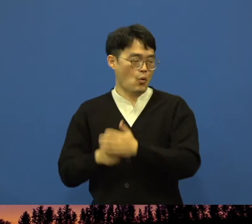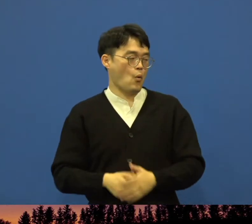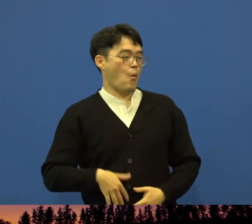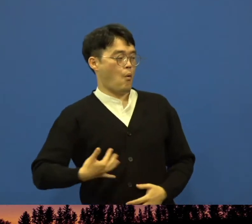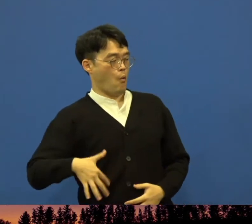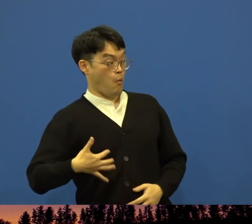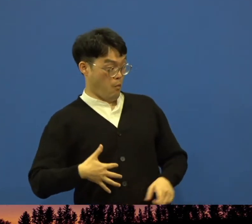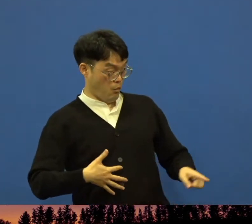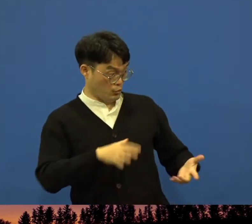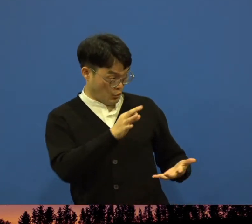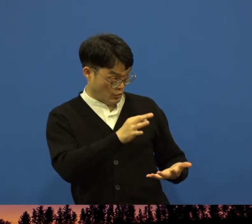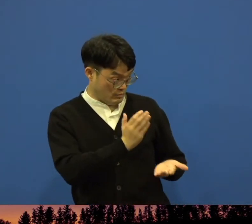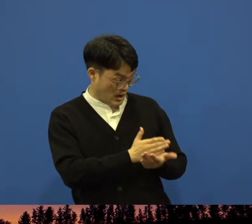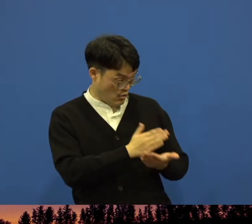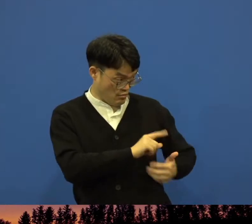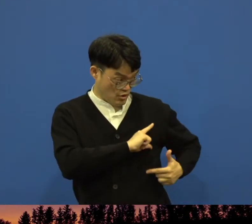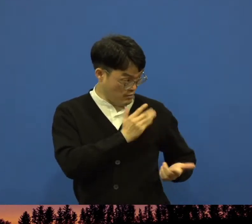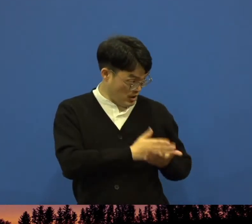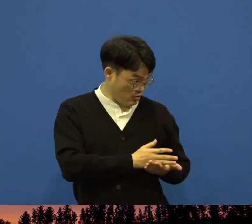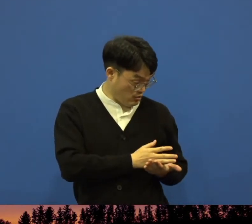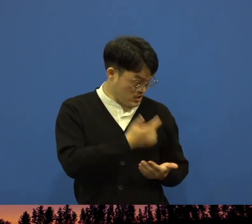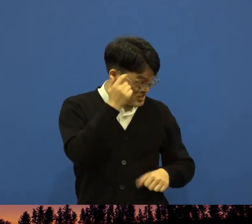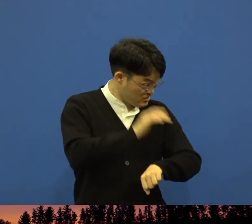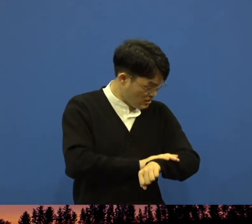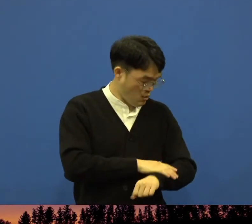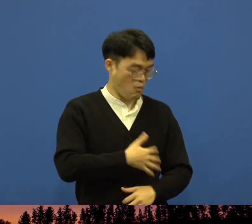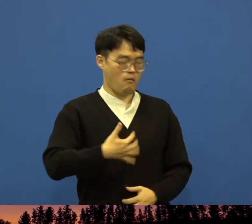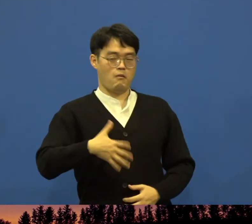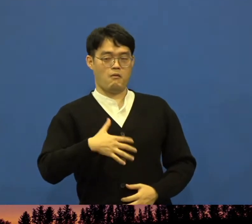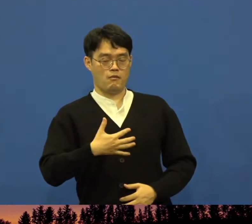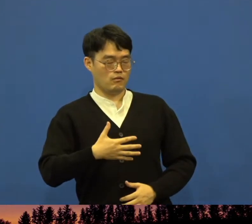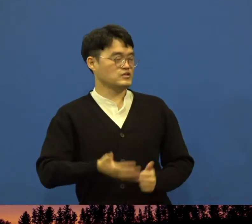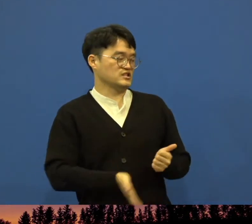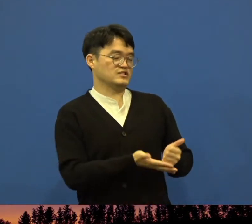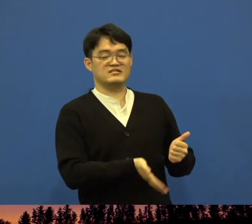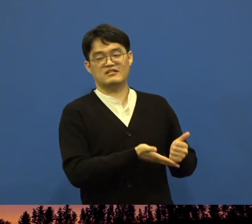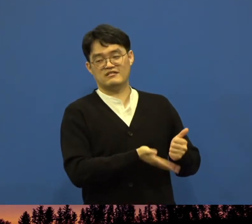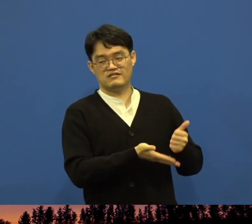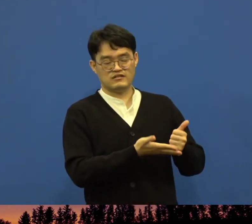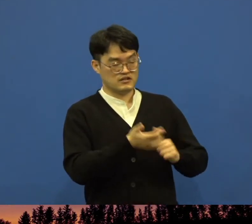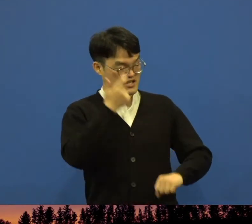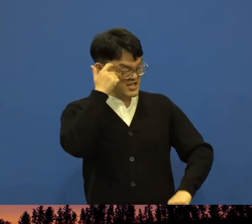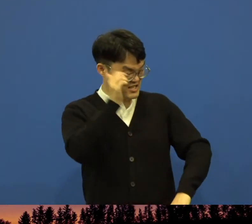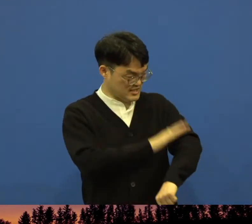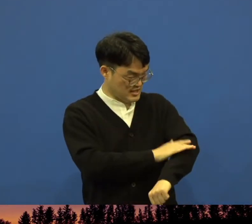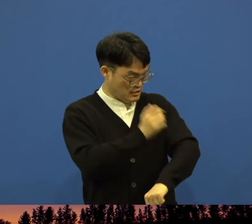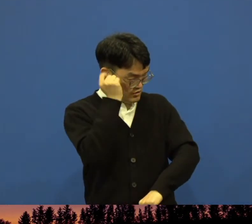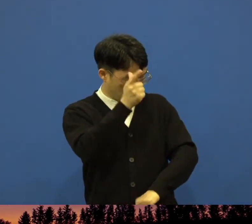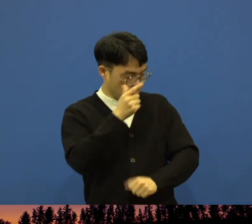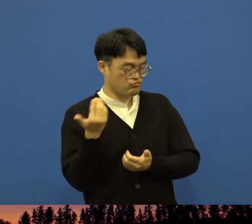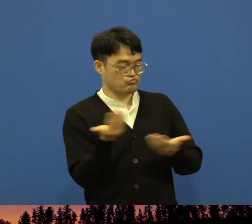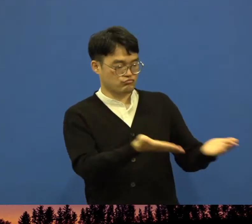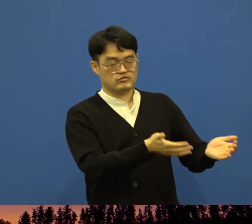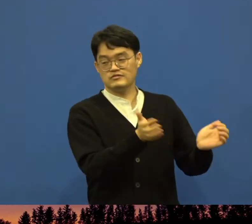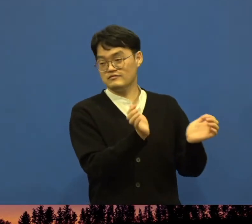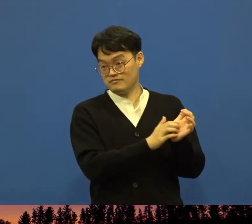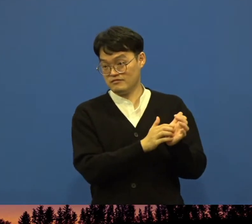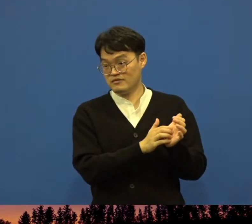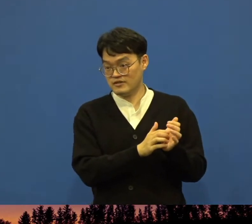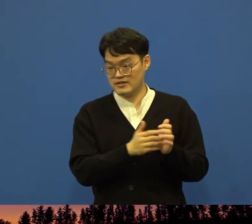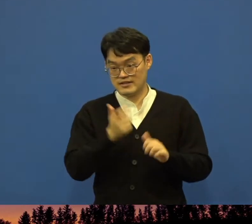칭찬하셨습니다. 그리고 지혜와 총명을 열왕기 4장에 보면 지혜와